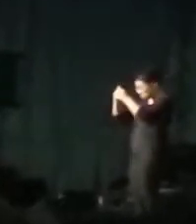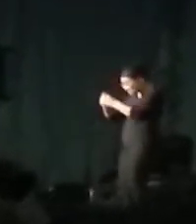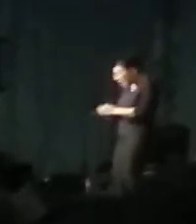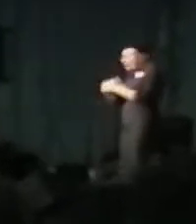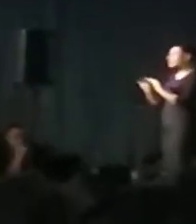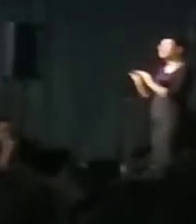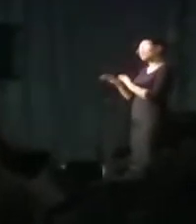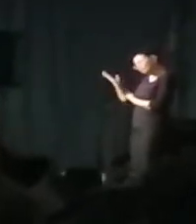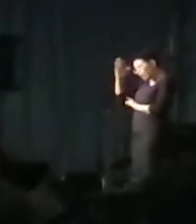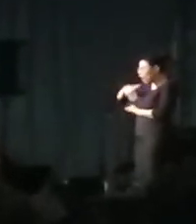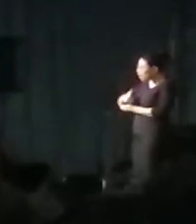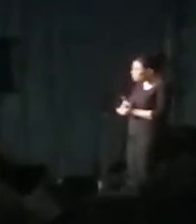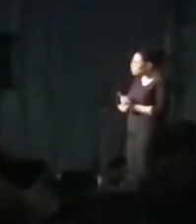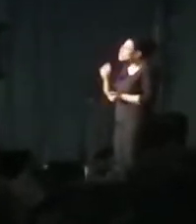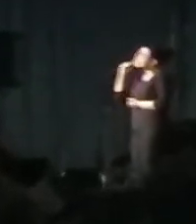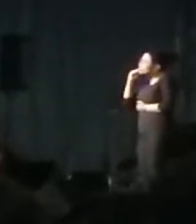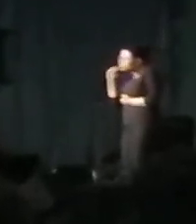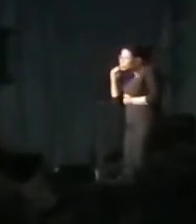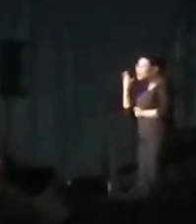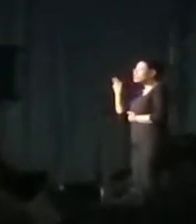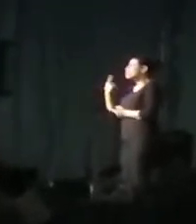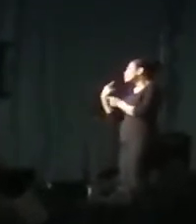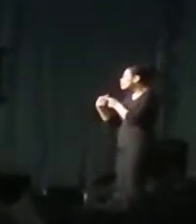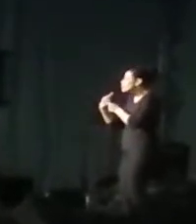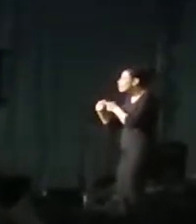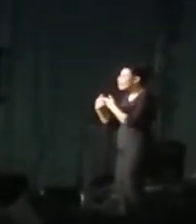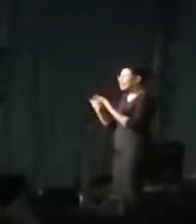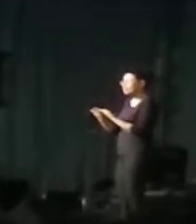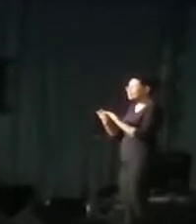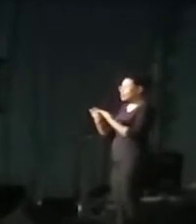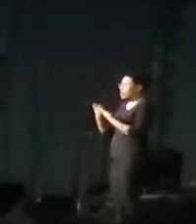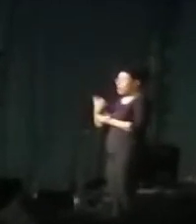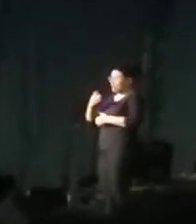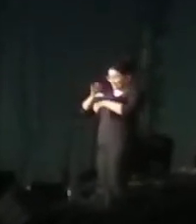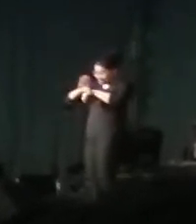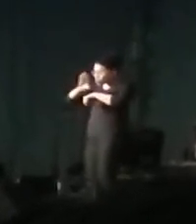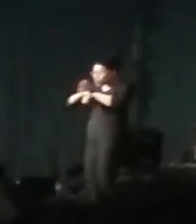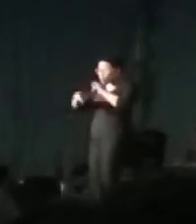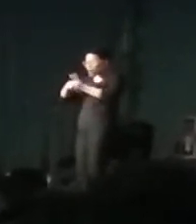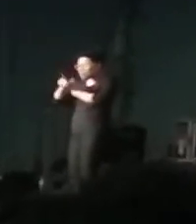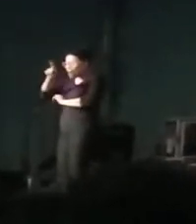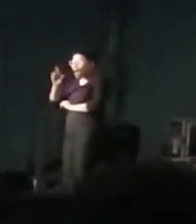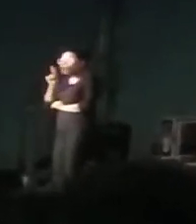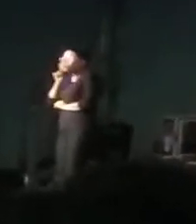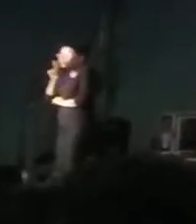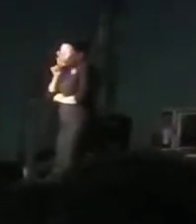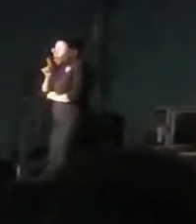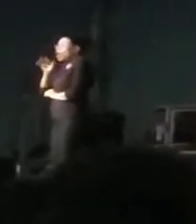embora. E pegar a oportunidade, porque elas não vêm tanto. Esse curso que tinha na Flórida